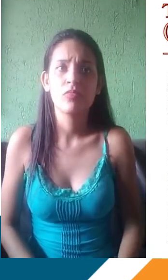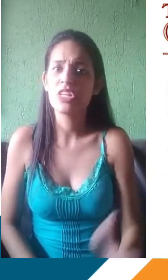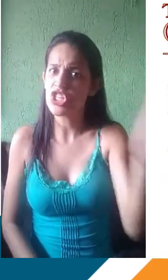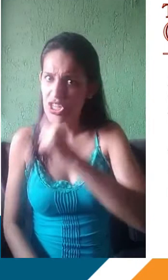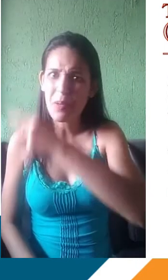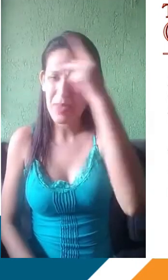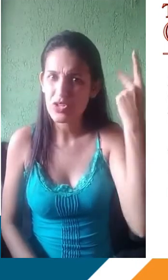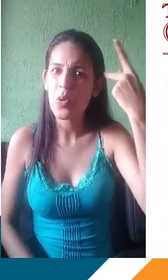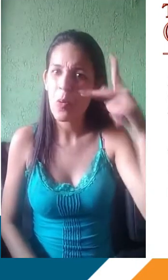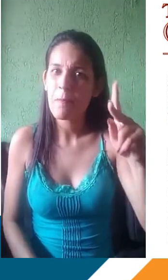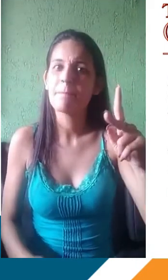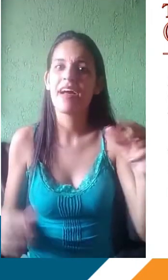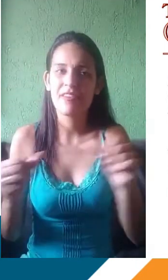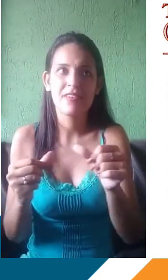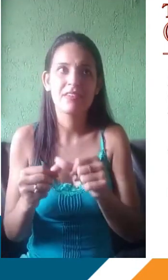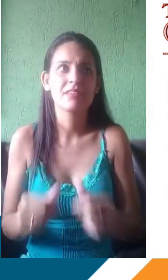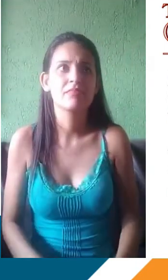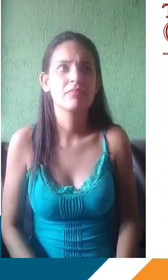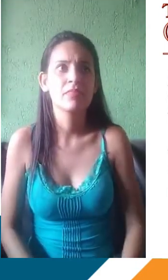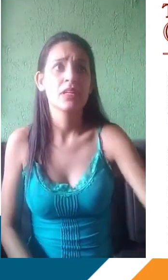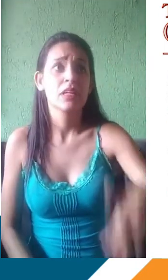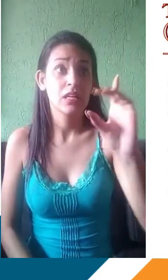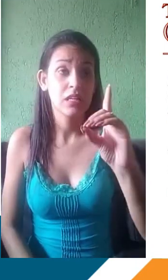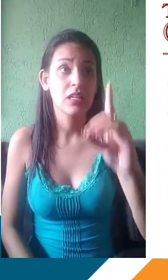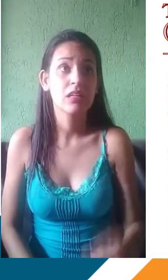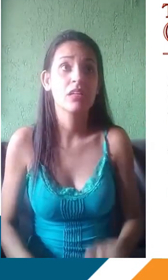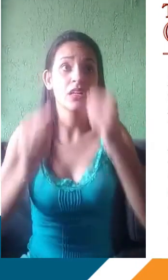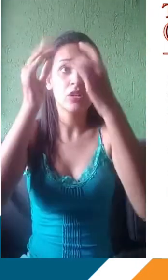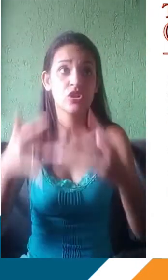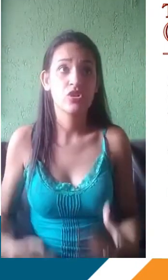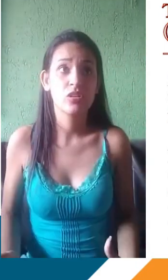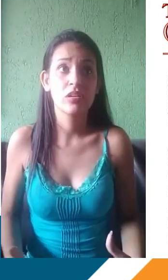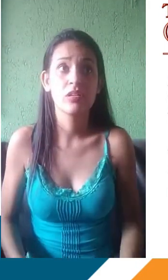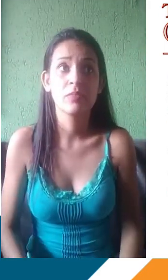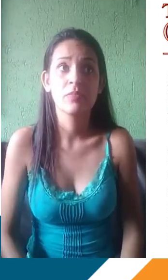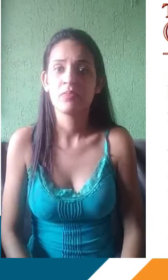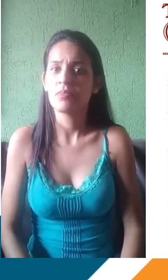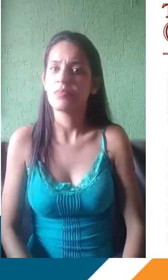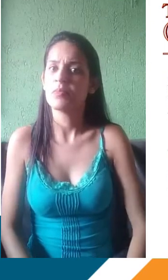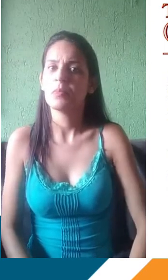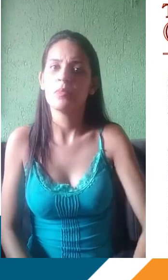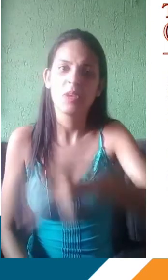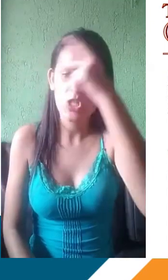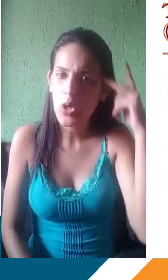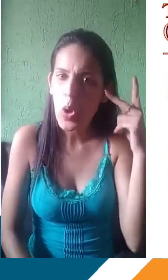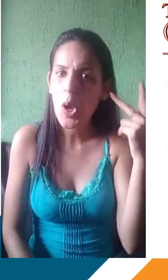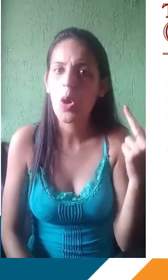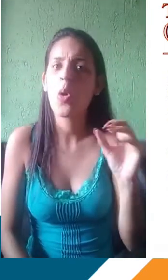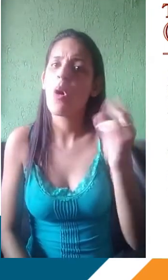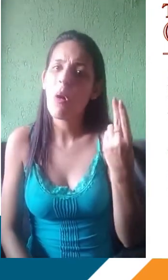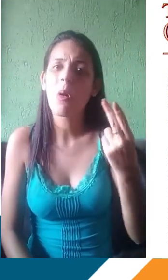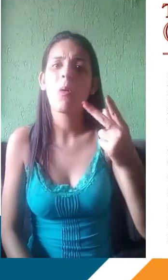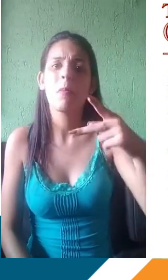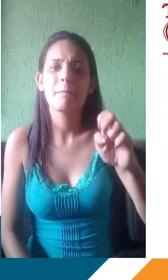E. Argumentativa, por incitar o leitor a uma tomada de atitude. Você pode pausar o vídeo agora. Vamos analisar a